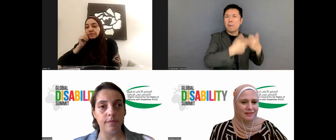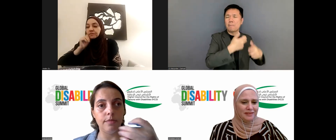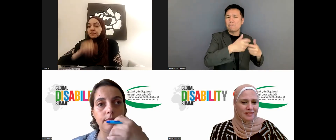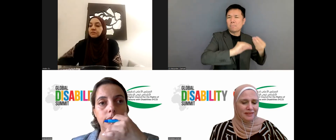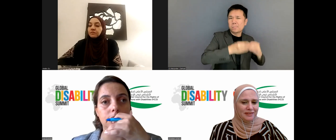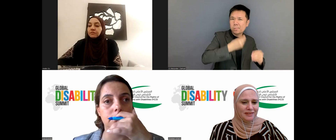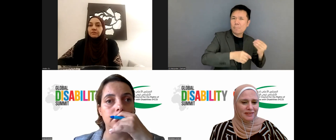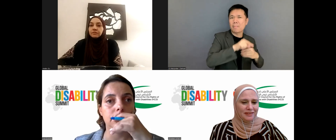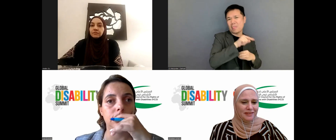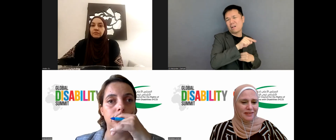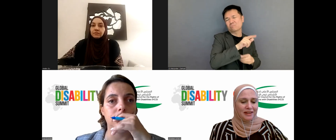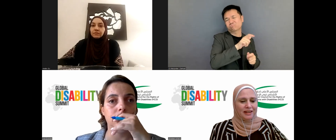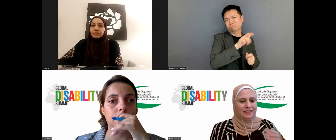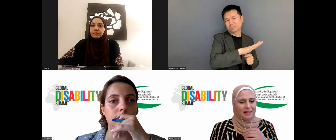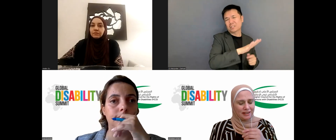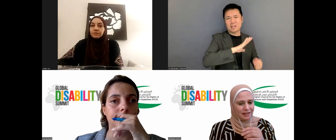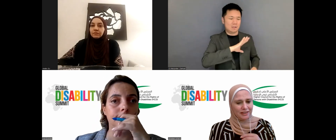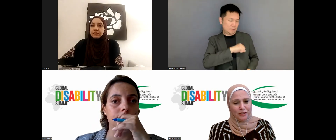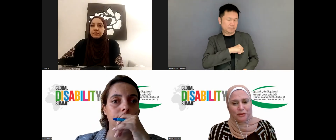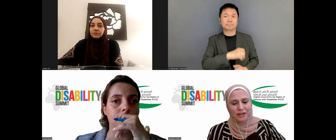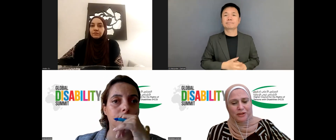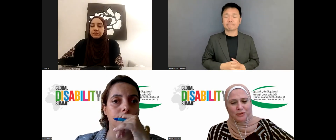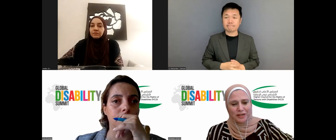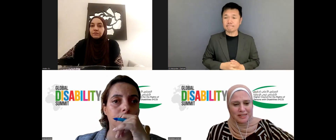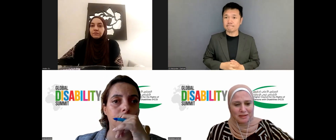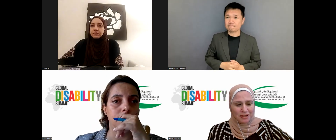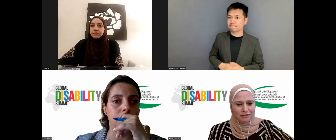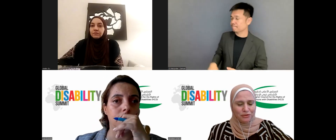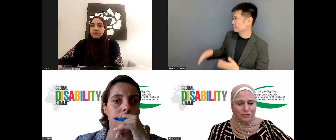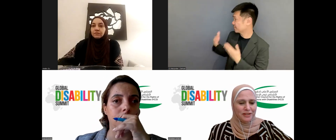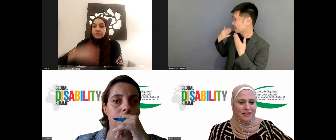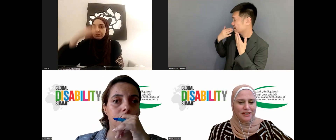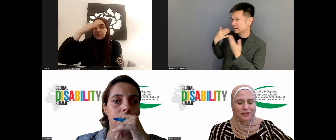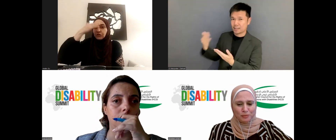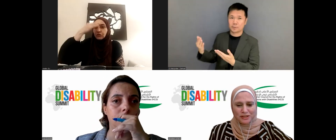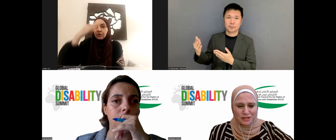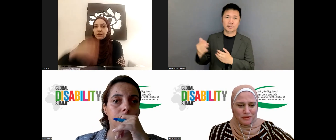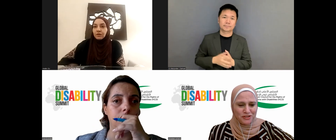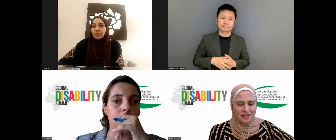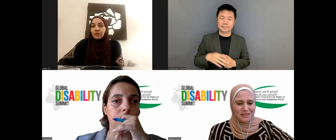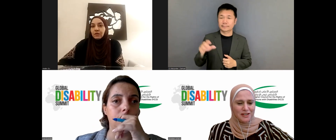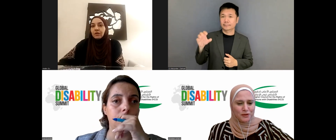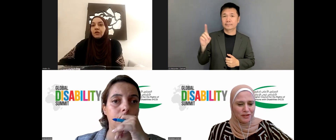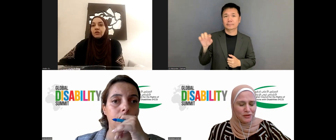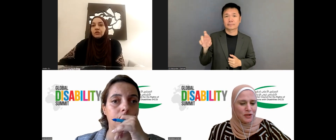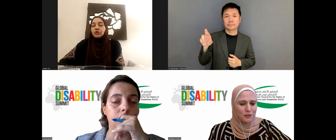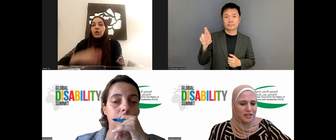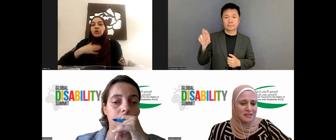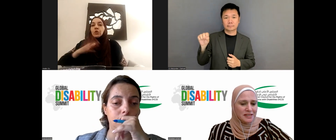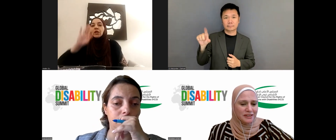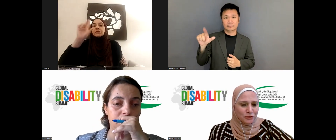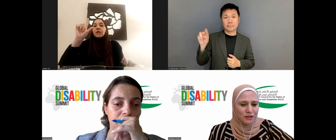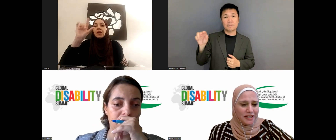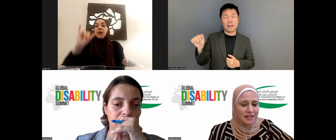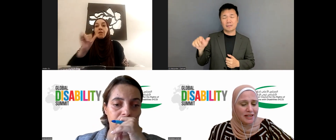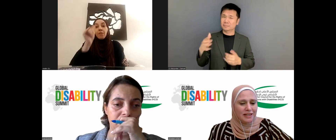إحنا ما كنا سامعينك غدير. Yeah, thank you, Dr. Salma, for your participation. It's an honor that you are with